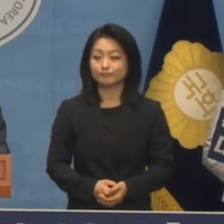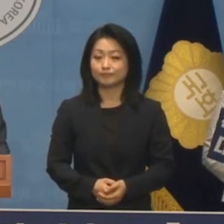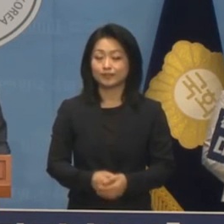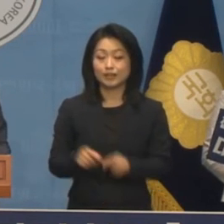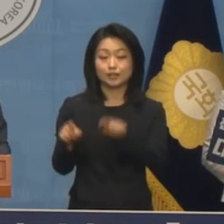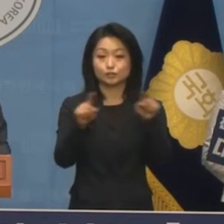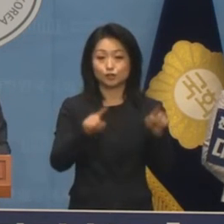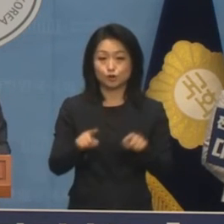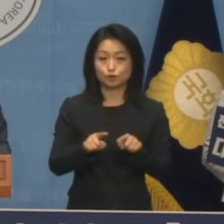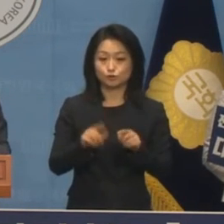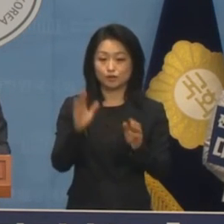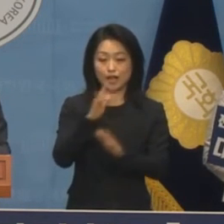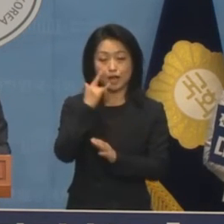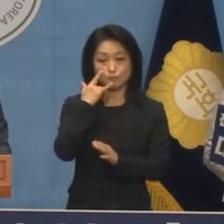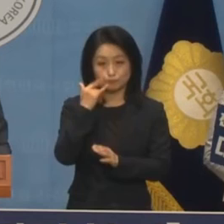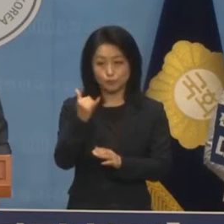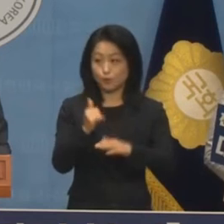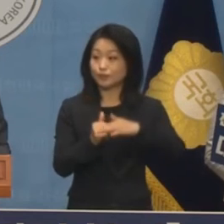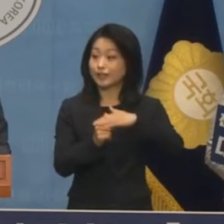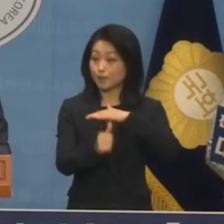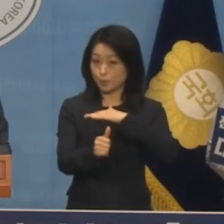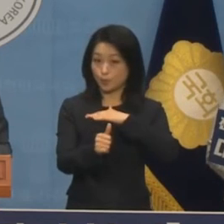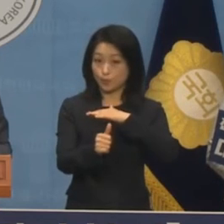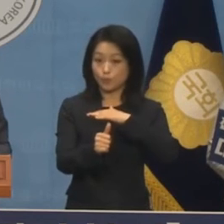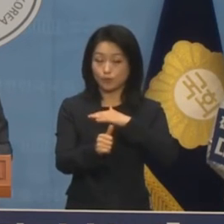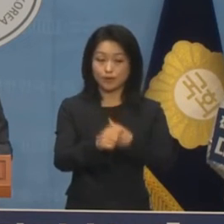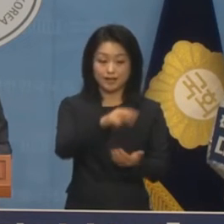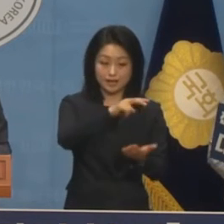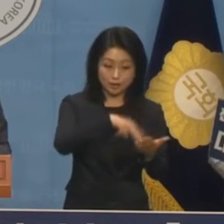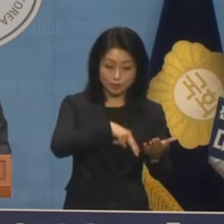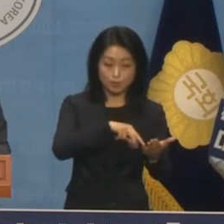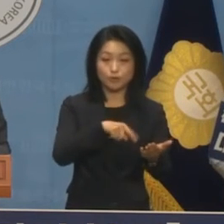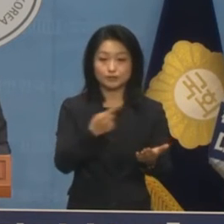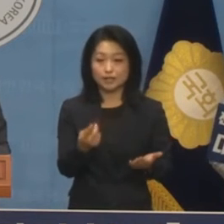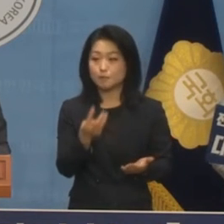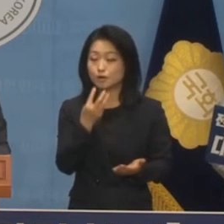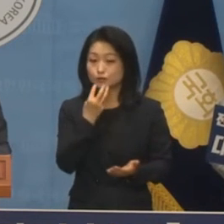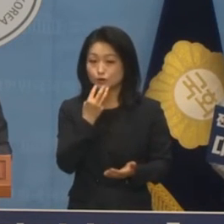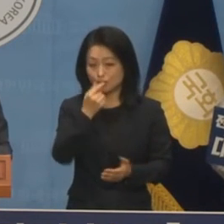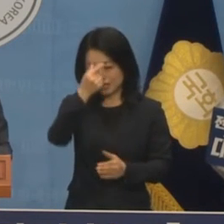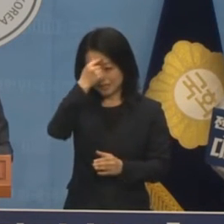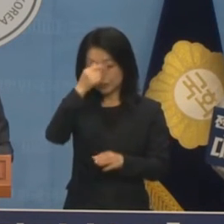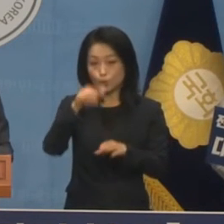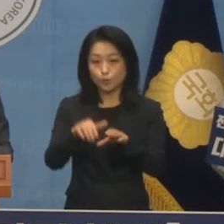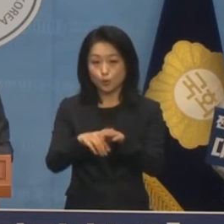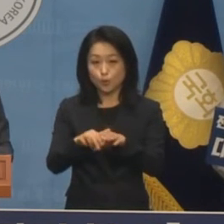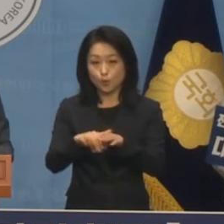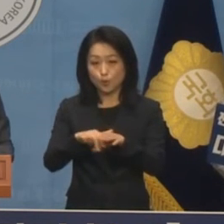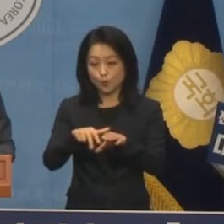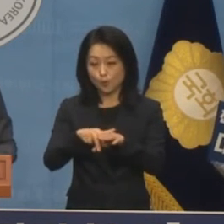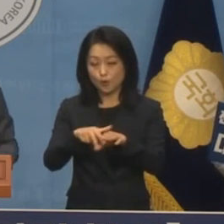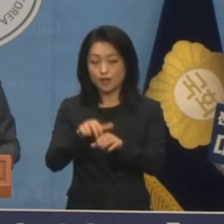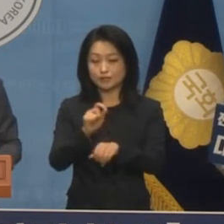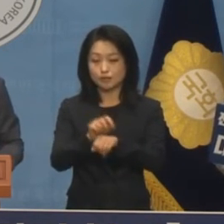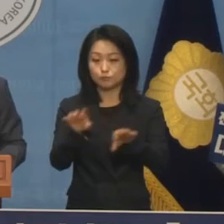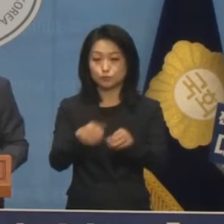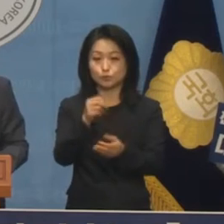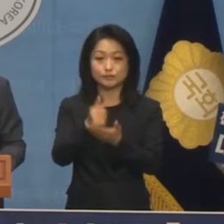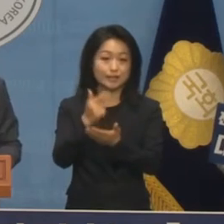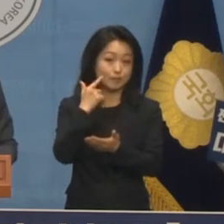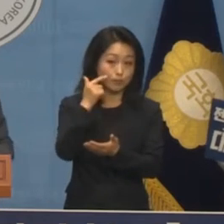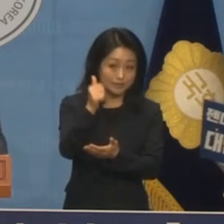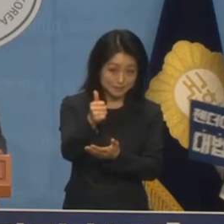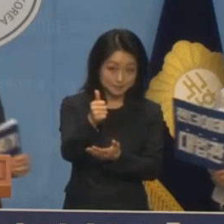전국학부모단체연합 공동대표 타긴경 대표님이 먼저 앞부분 읽고 수도권 기독교 총연합회 사무총장 박종호 목사님께서